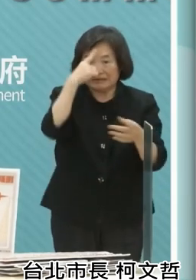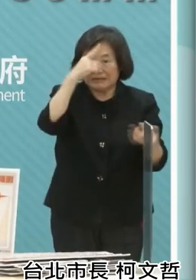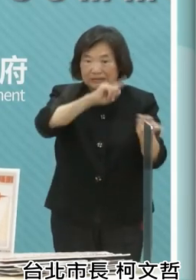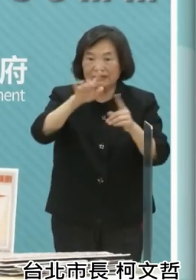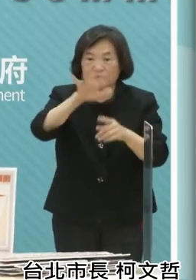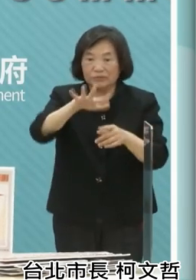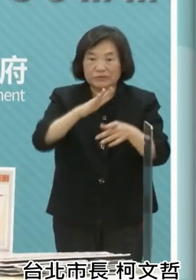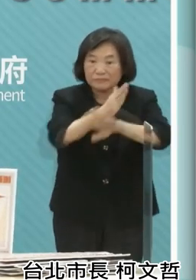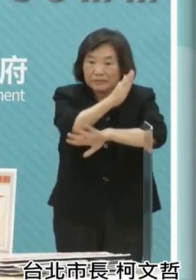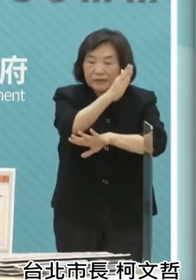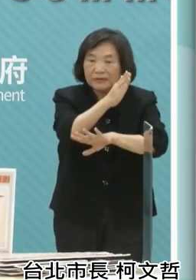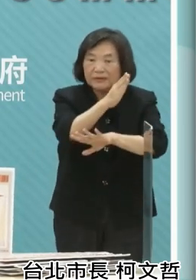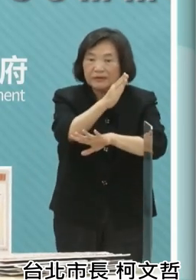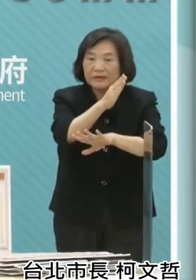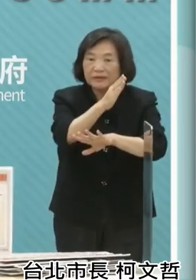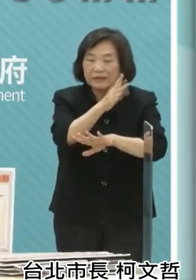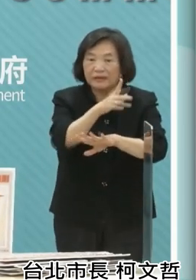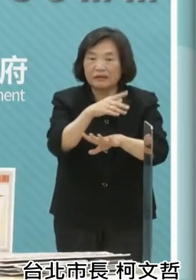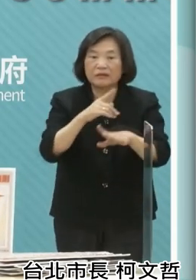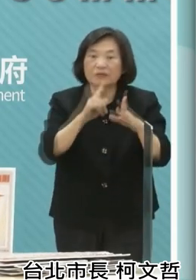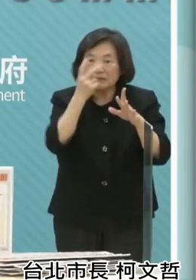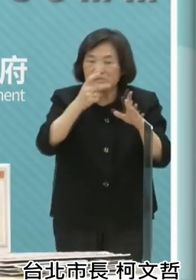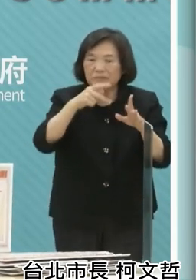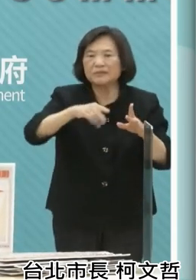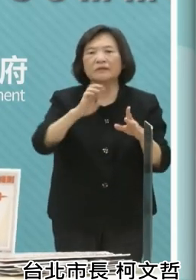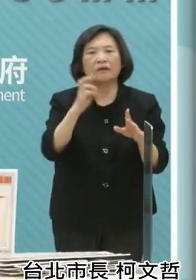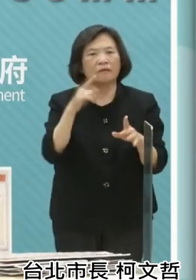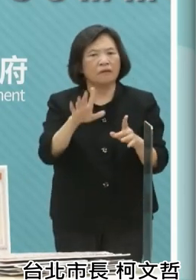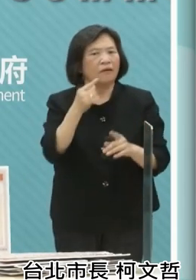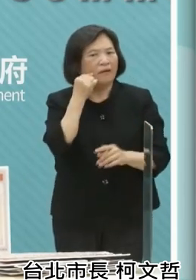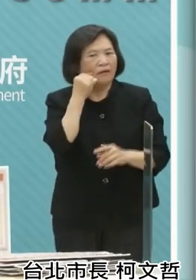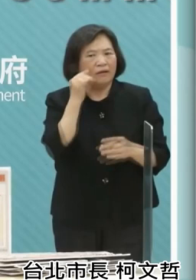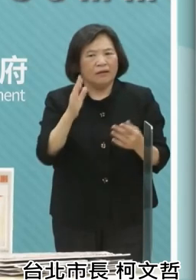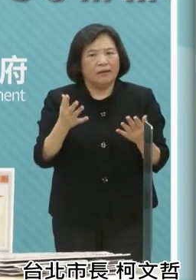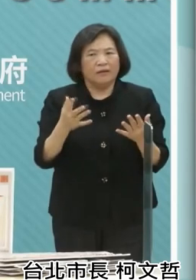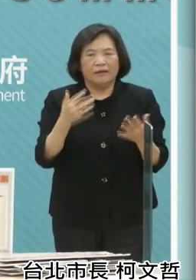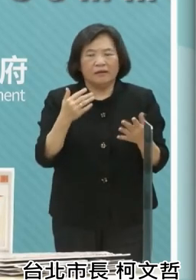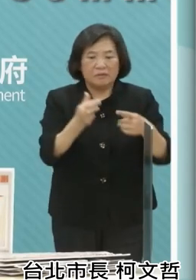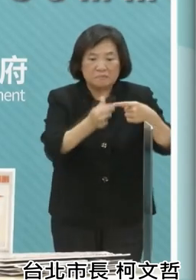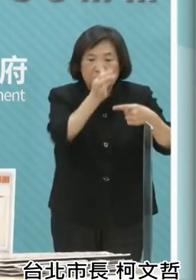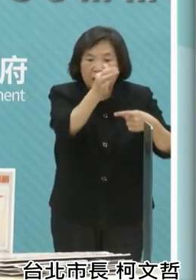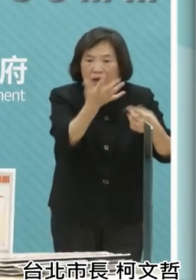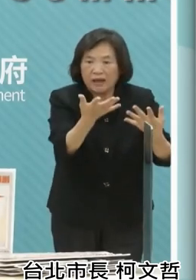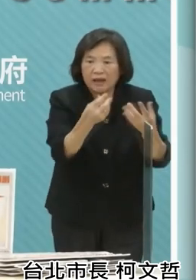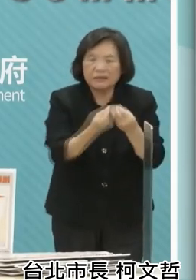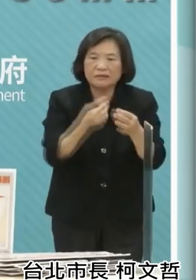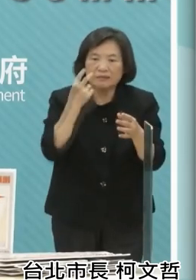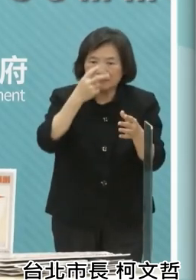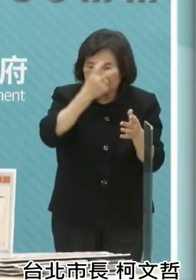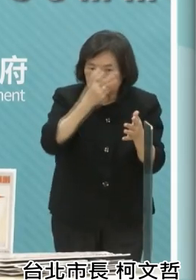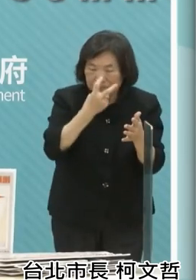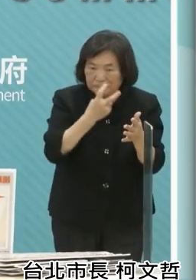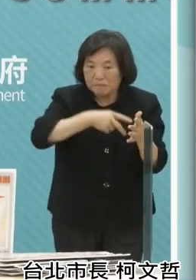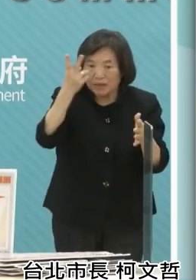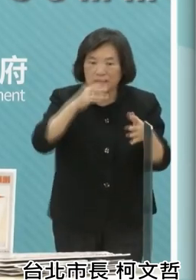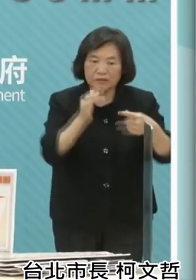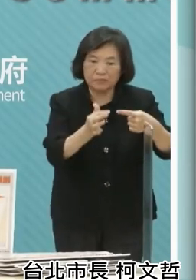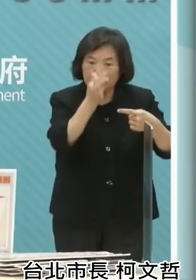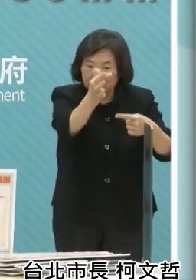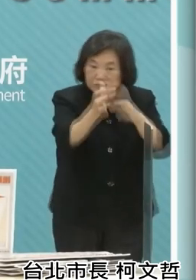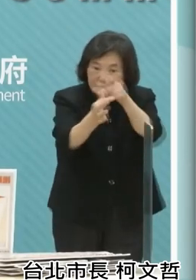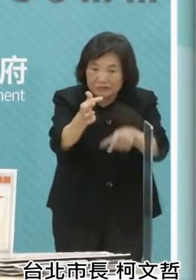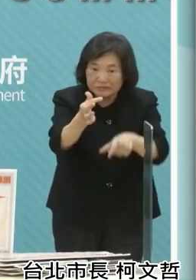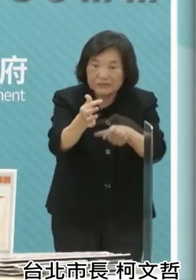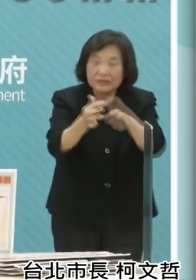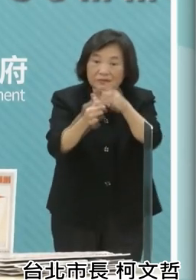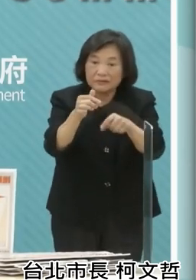上，连要做 PCR 都有困难。为什么呢？你要检查出5000个 PCR 阳